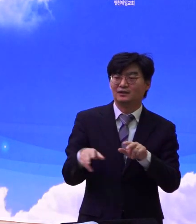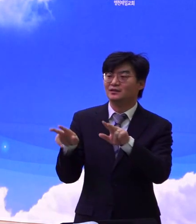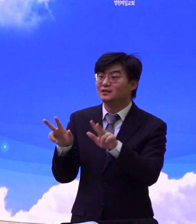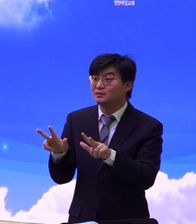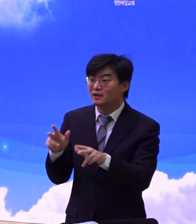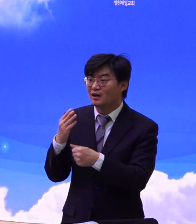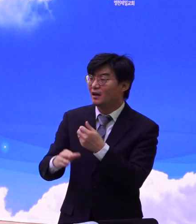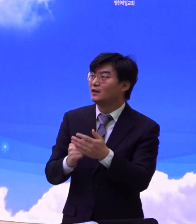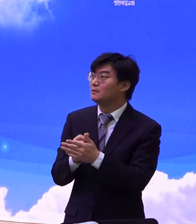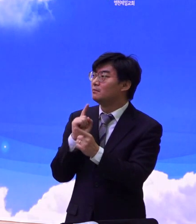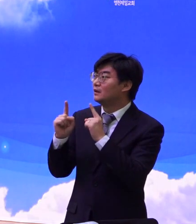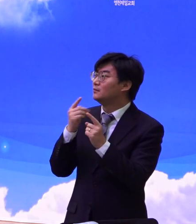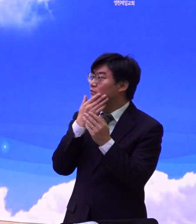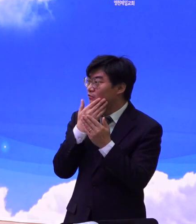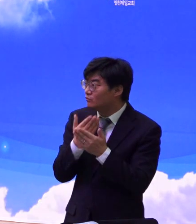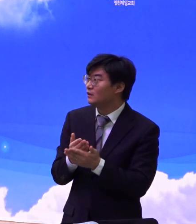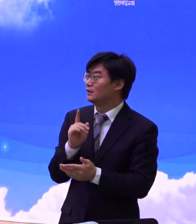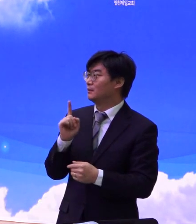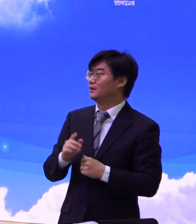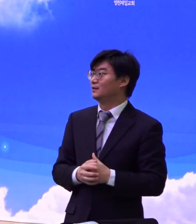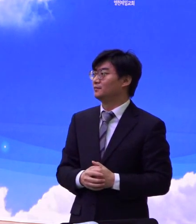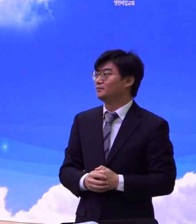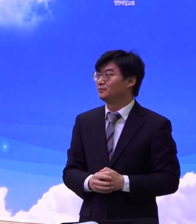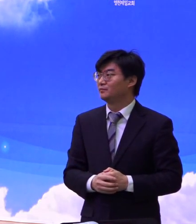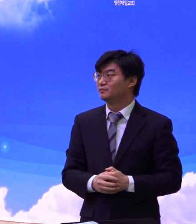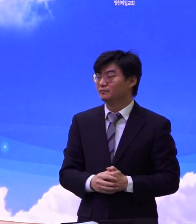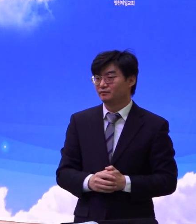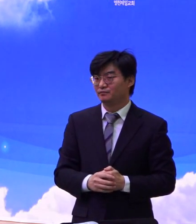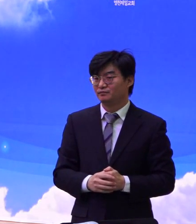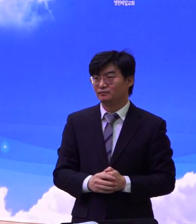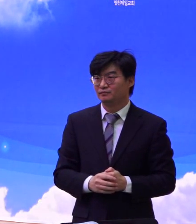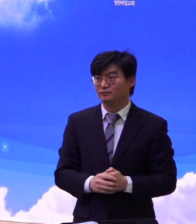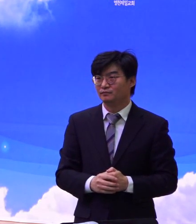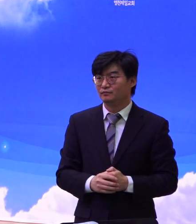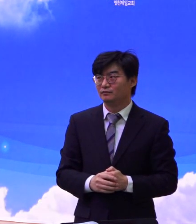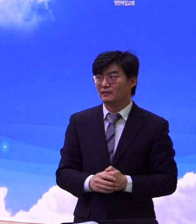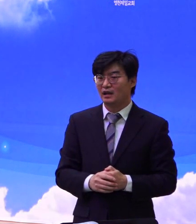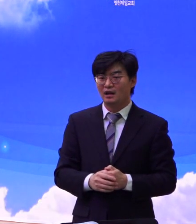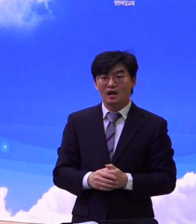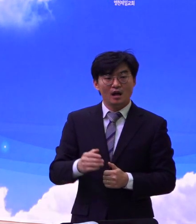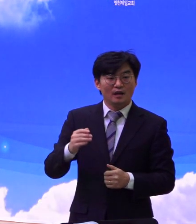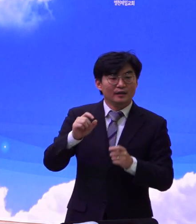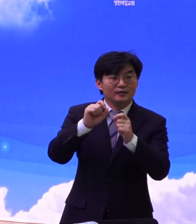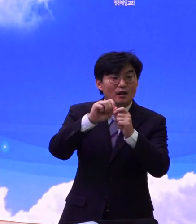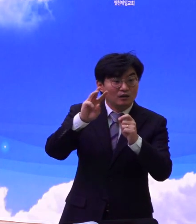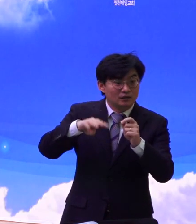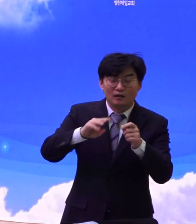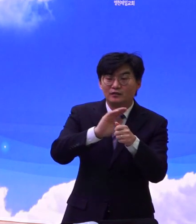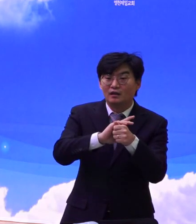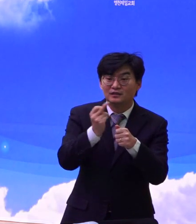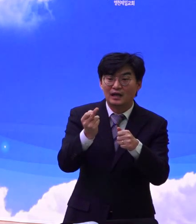하나님의 벌인가? 뭔 것 같습니까? 갓밤이